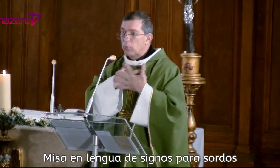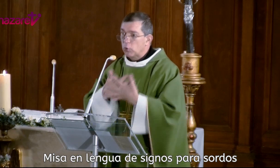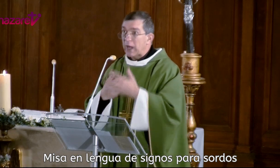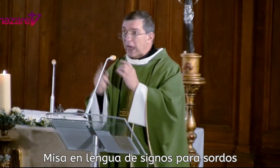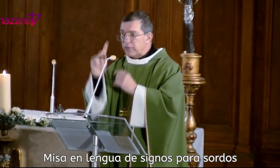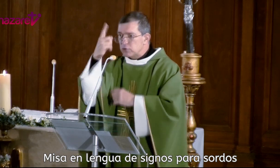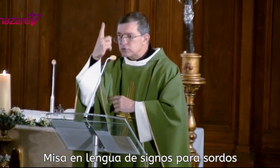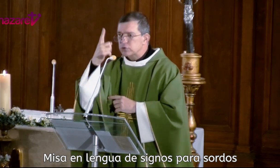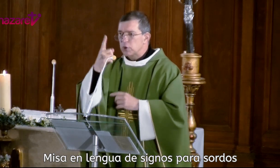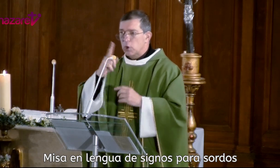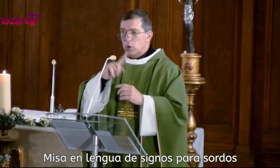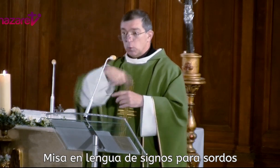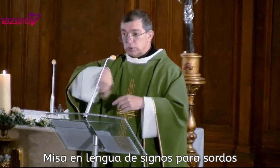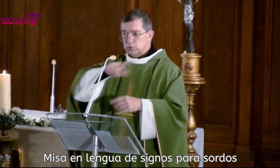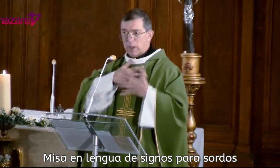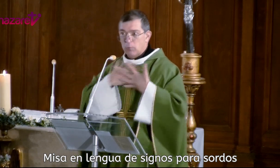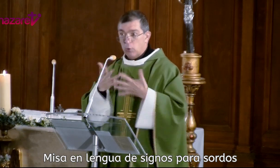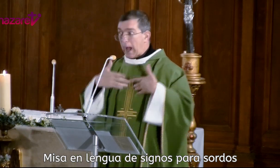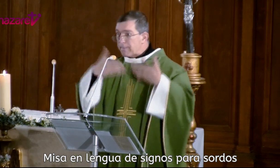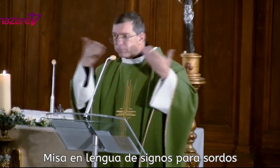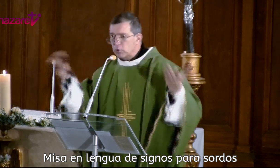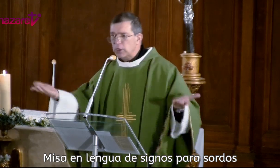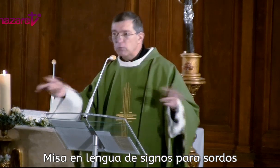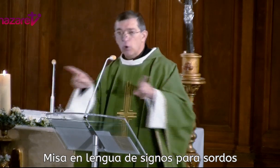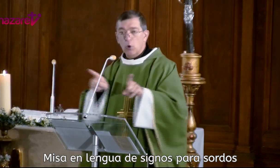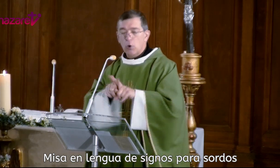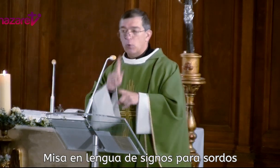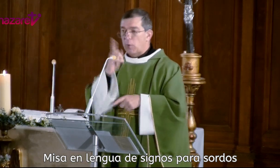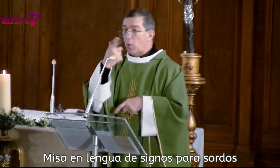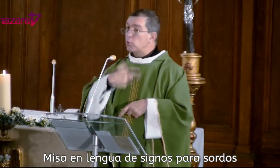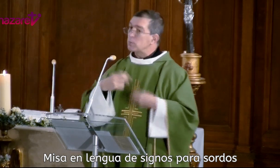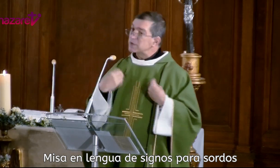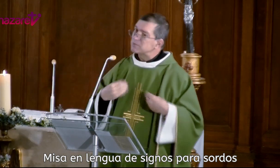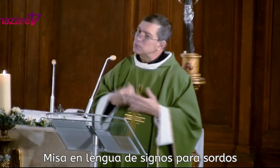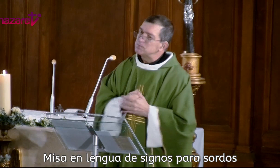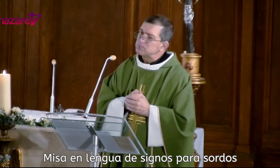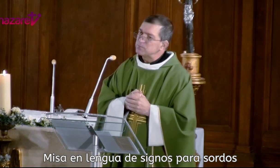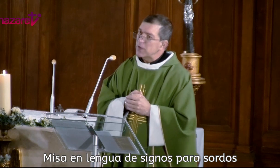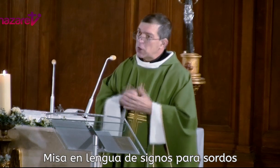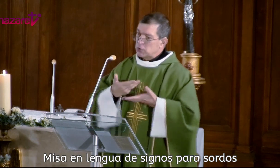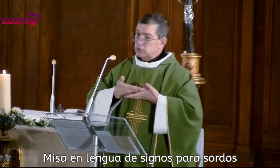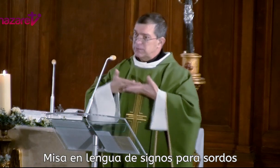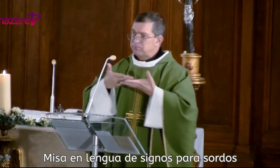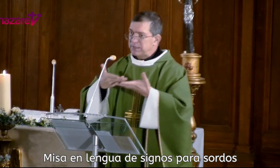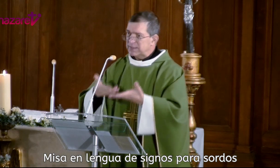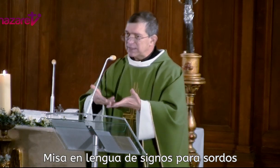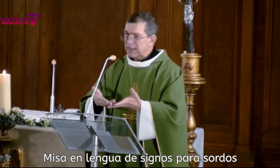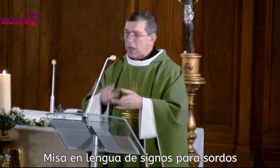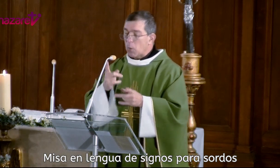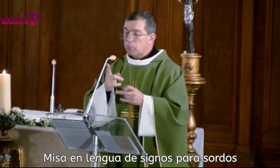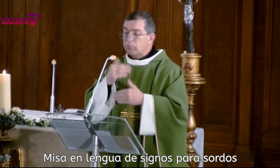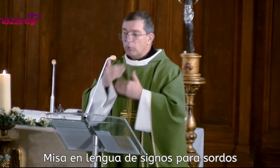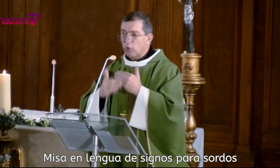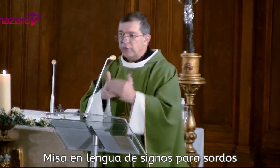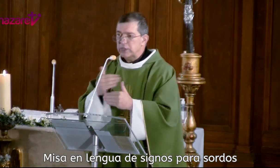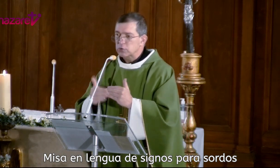a Dios, nuestro amor al prójimo como a uno mismo. Nos invita a un proceso